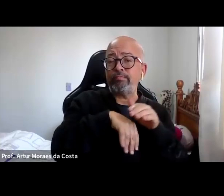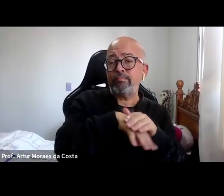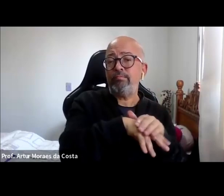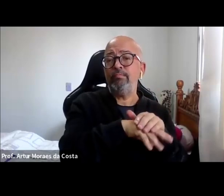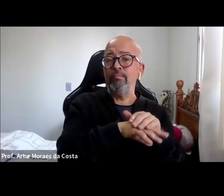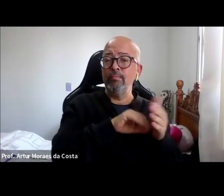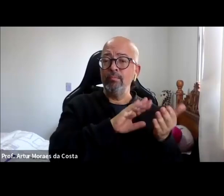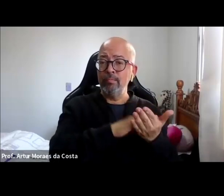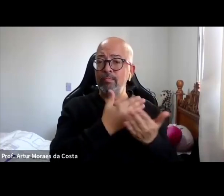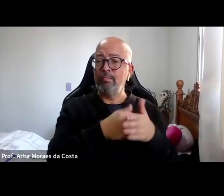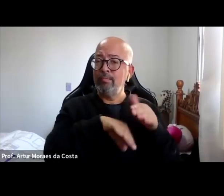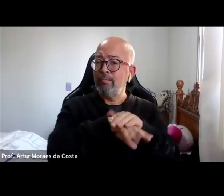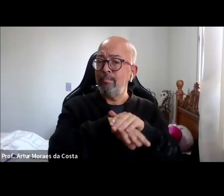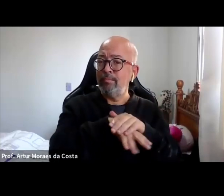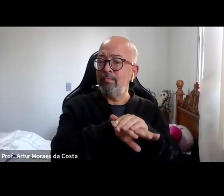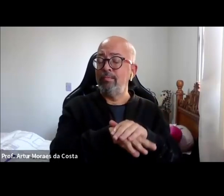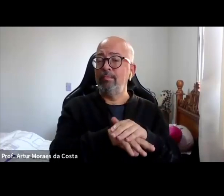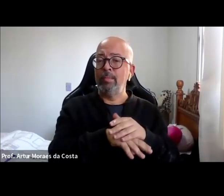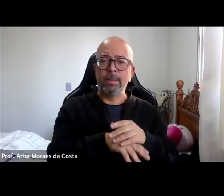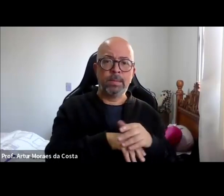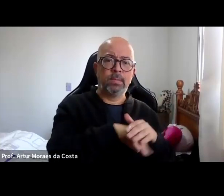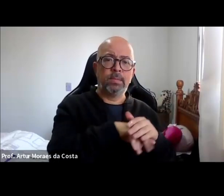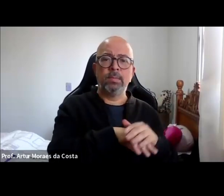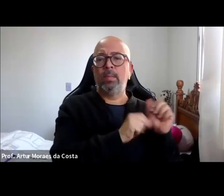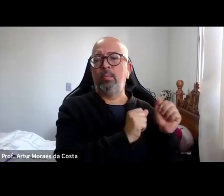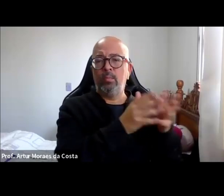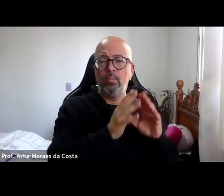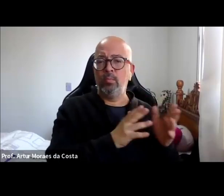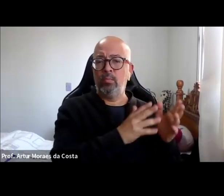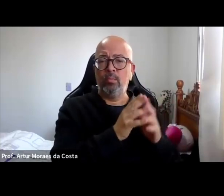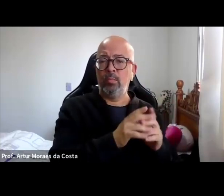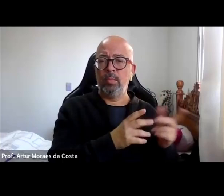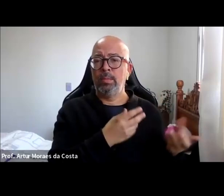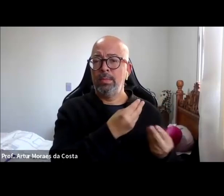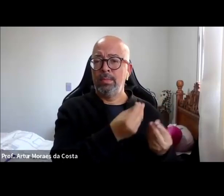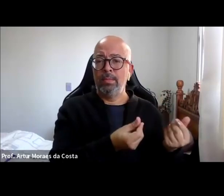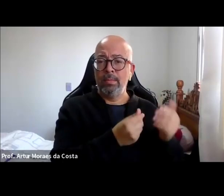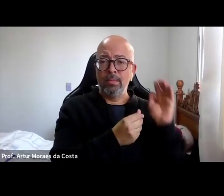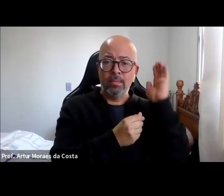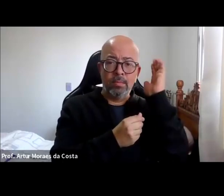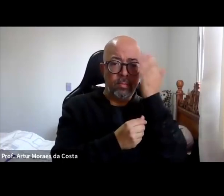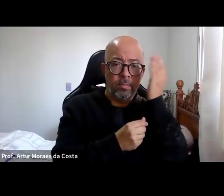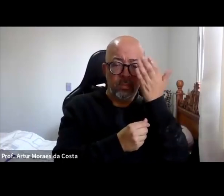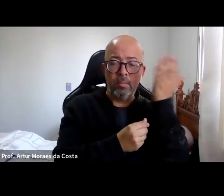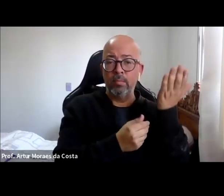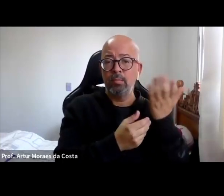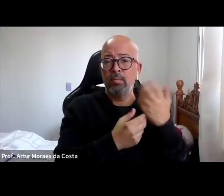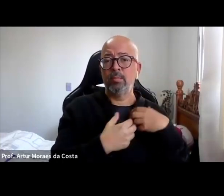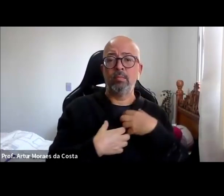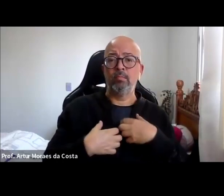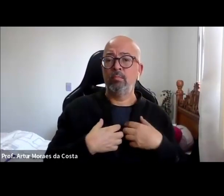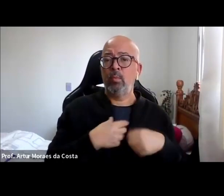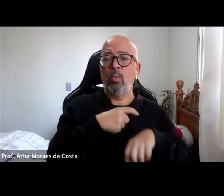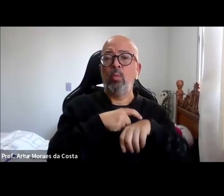las otras personas sordociegas no tienen un nivel de comprensión yo debo describirle a la persona un poco o indicar a la